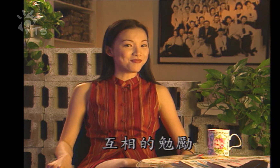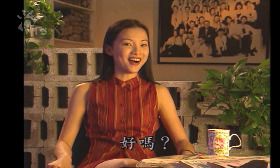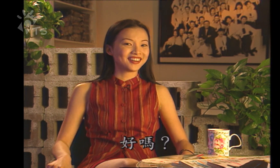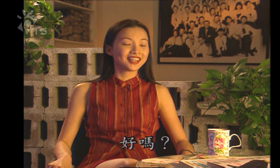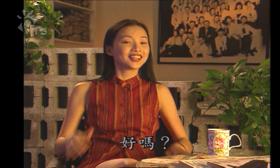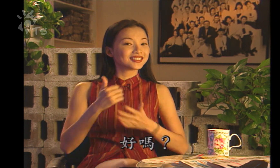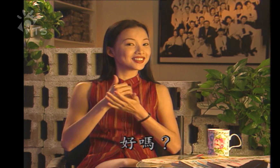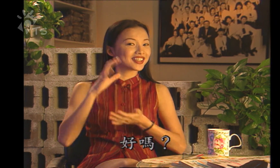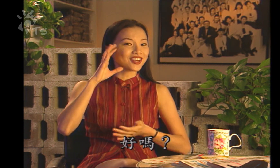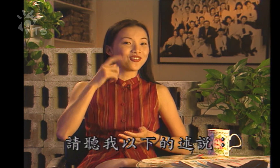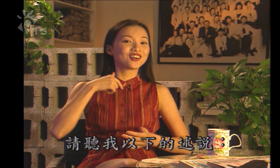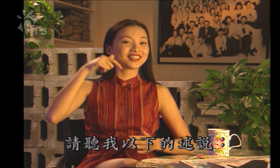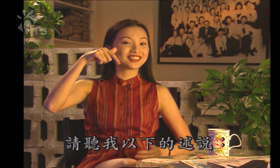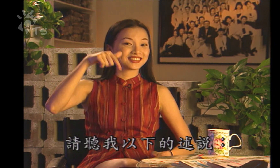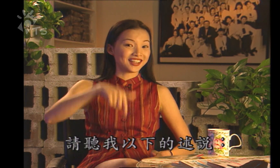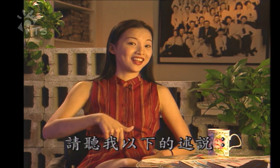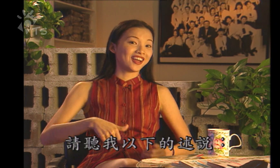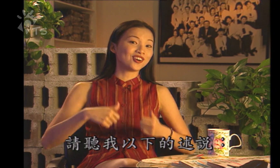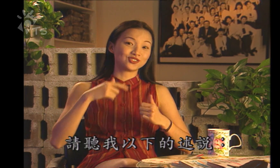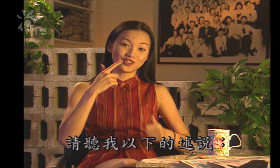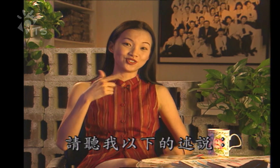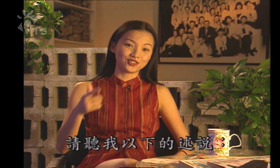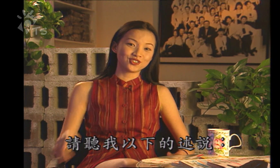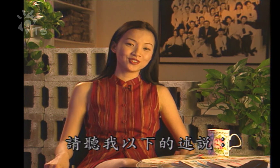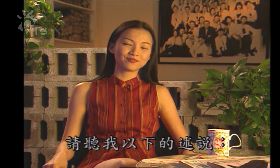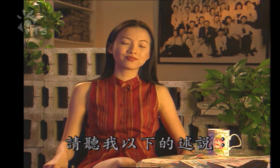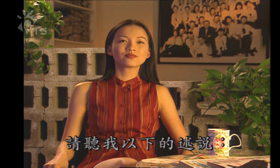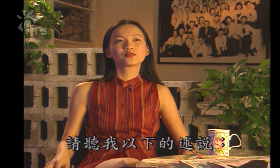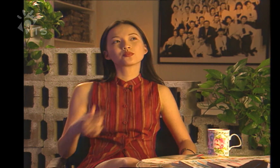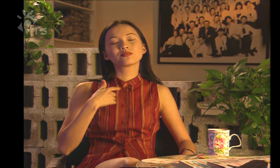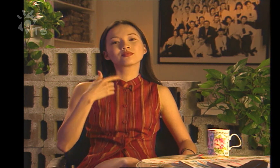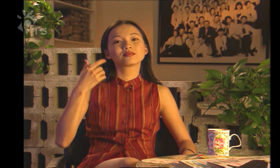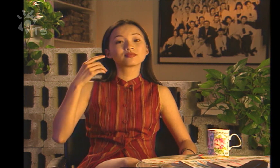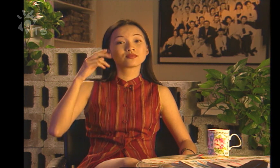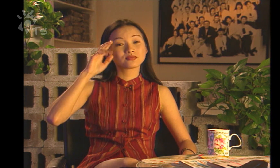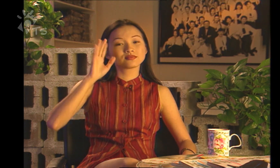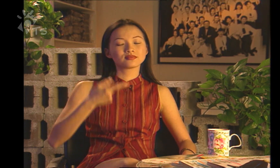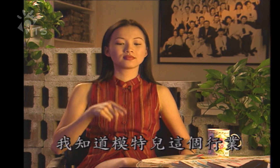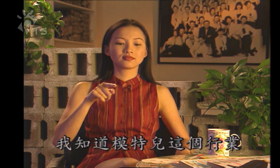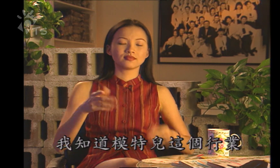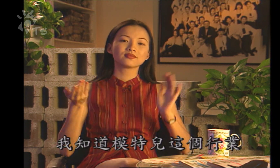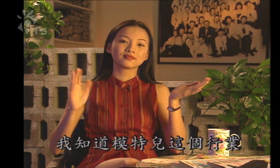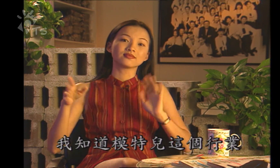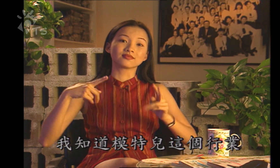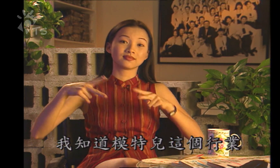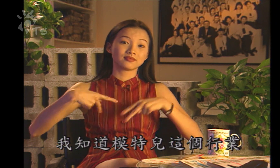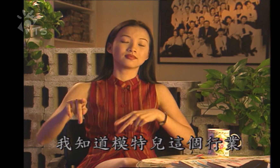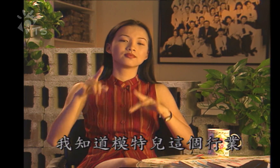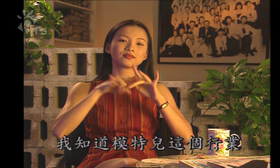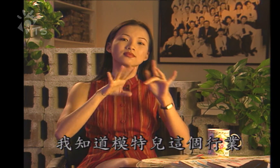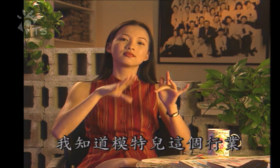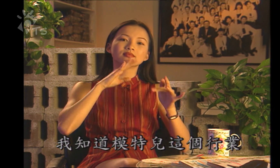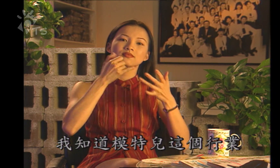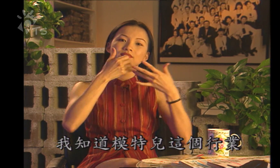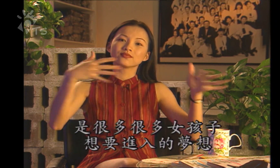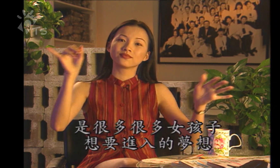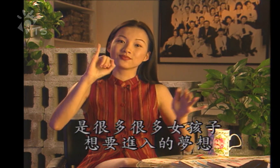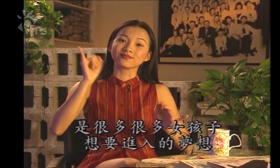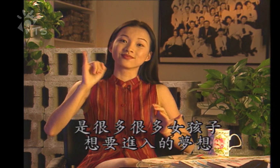吗？请听我以下的述说。我知道模特儿这个行业是很多很多女